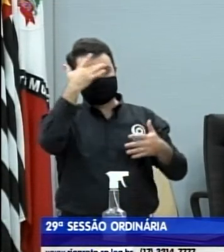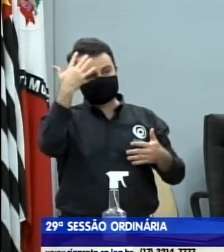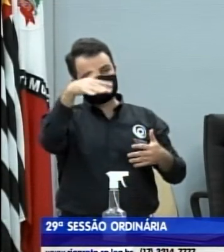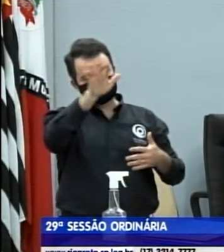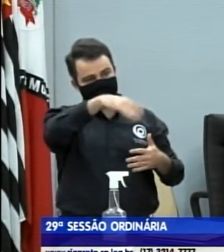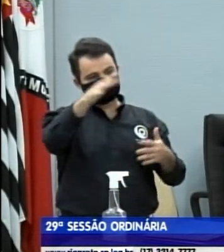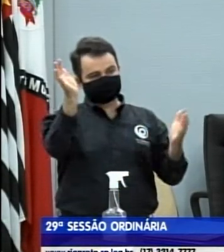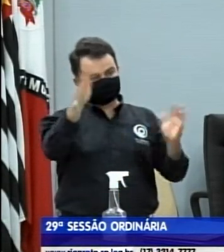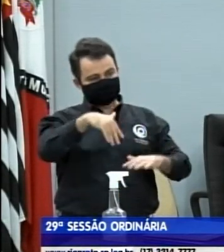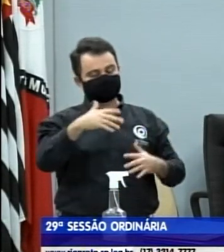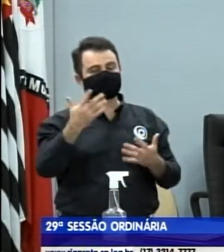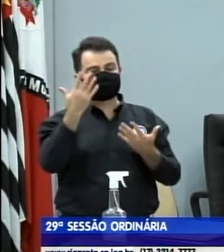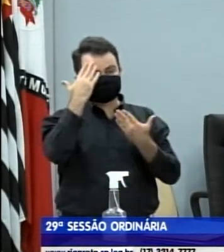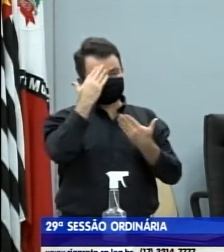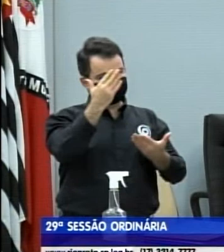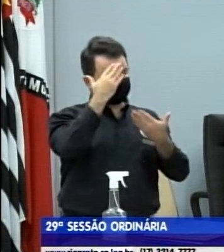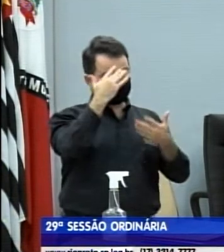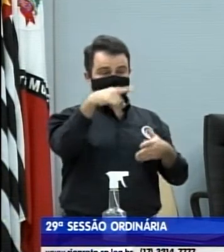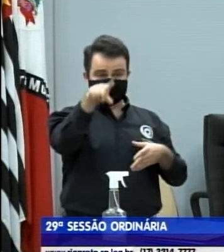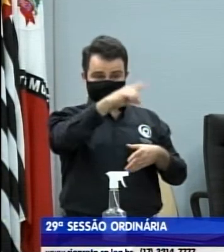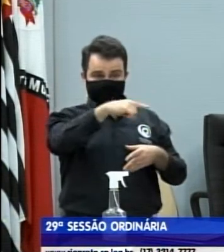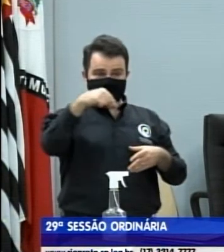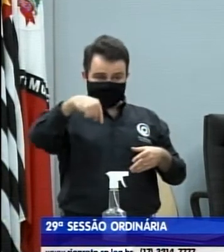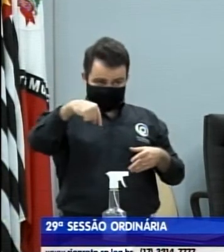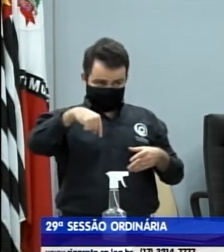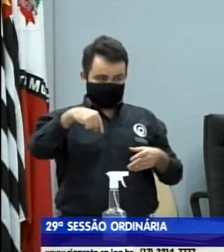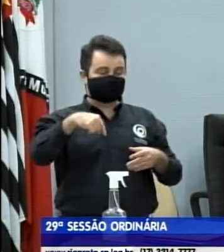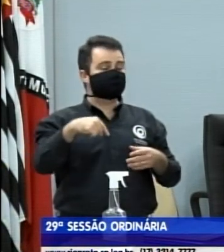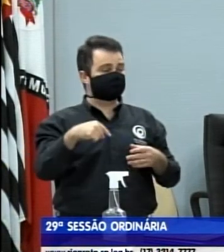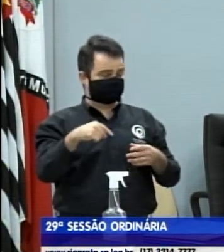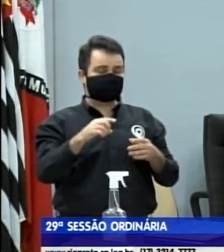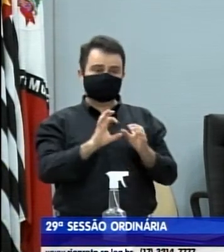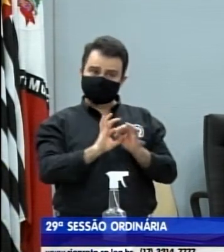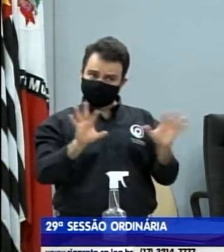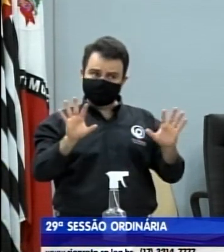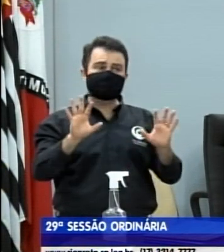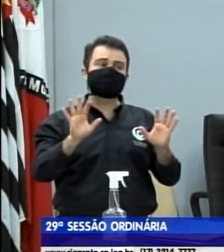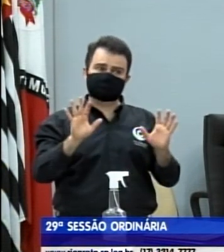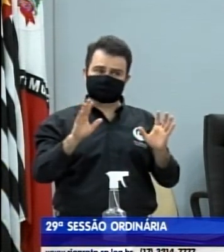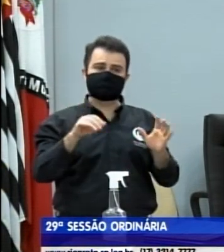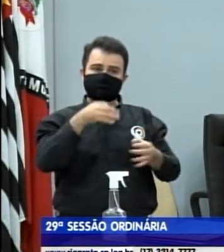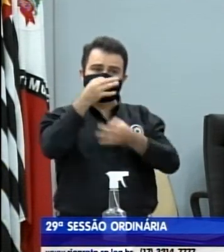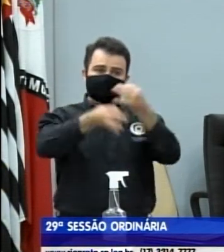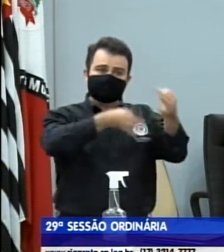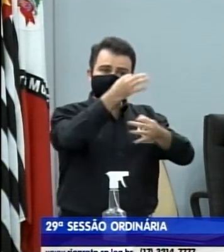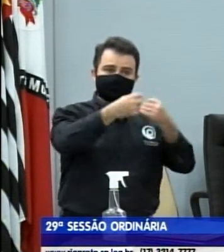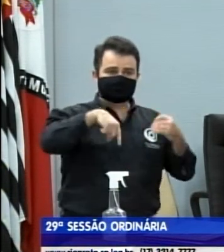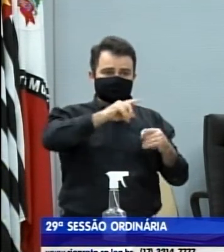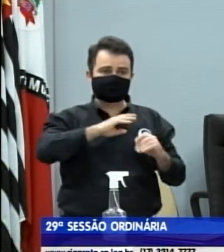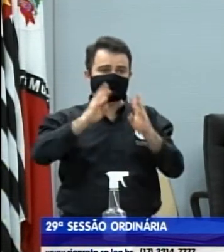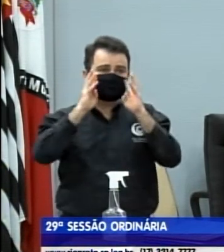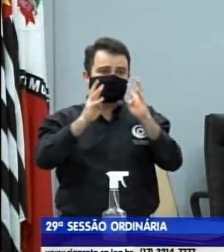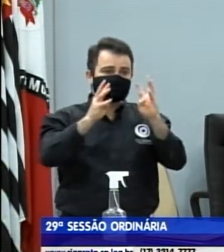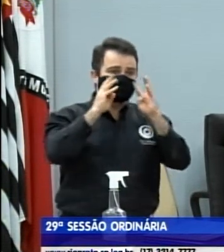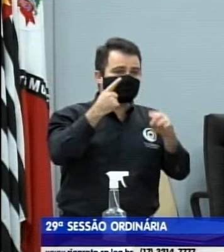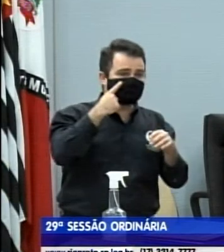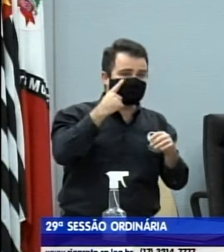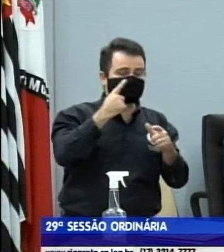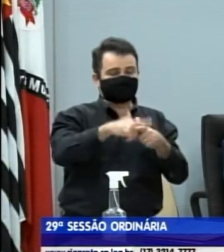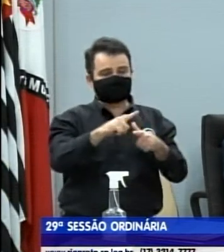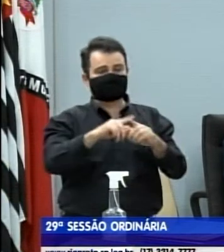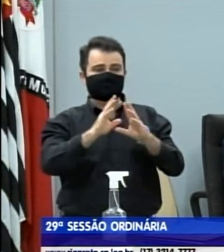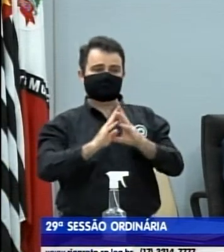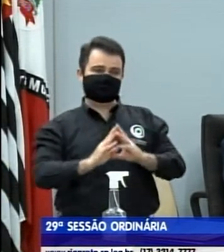Nossa disposição é continuar ouvindo e tentando buscar a solução, tá ok?